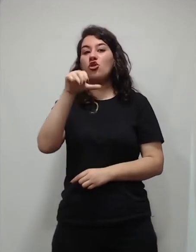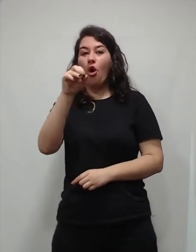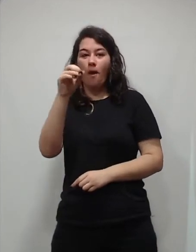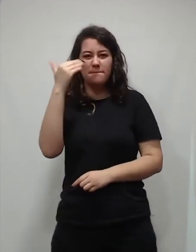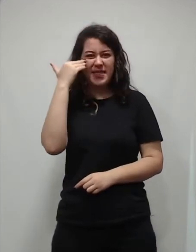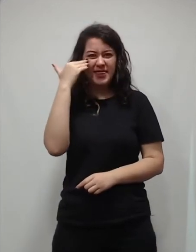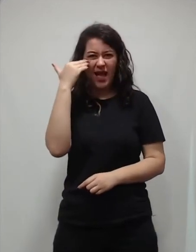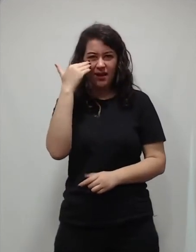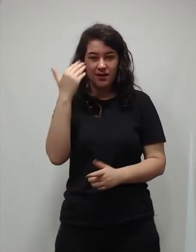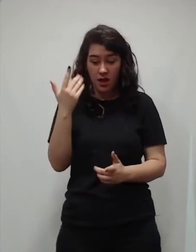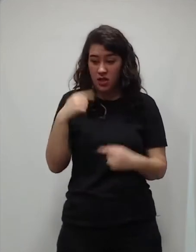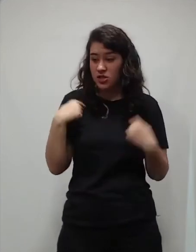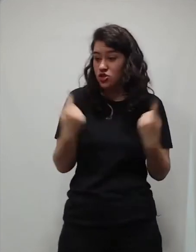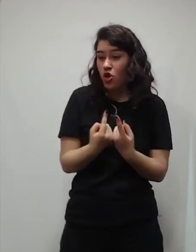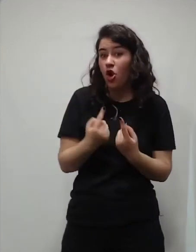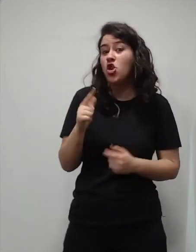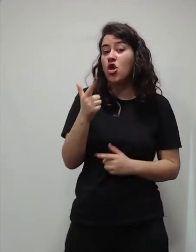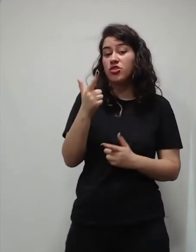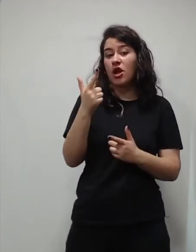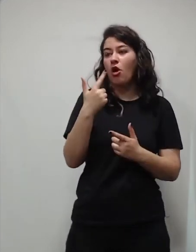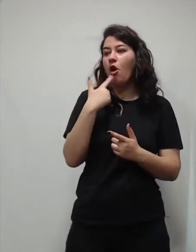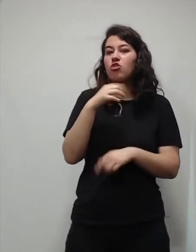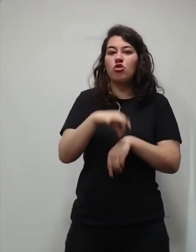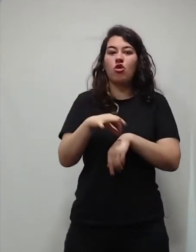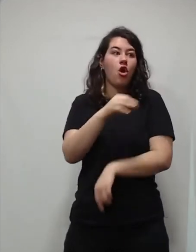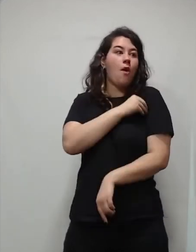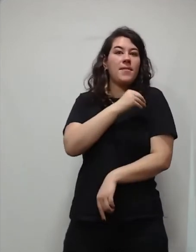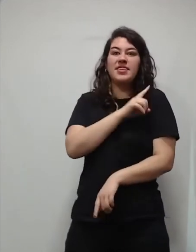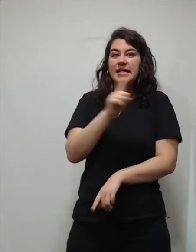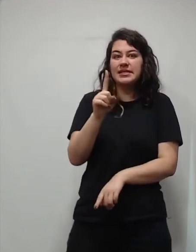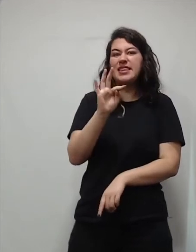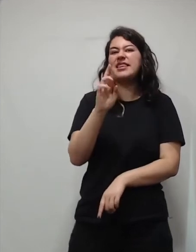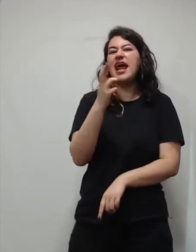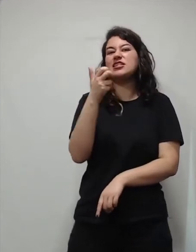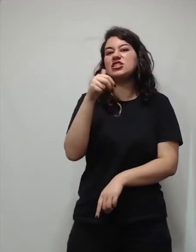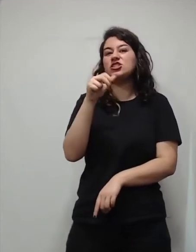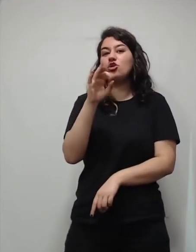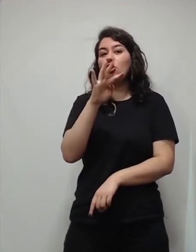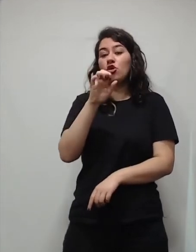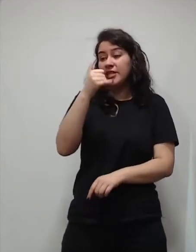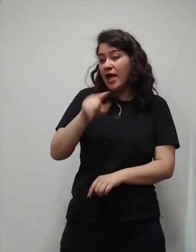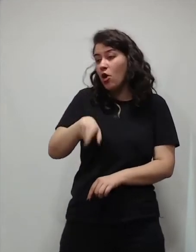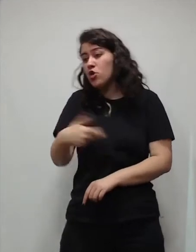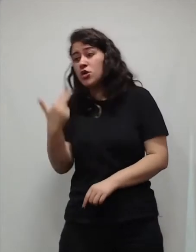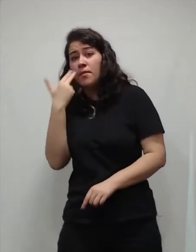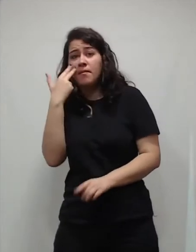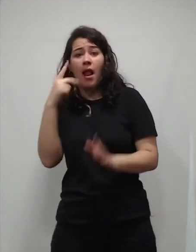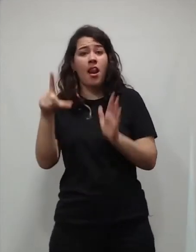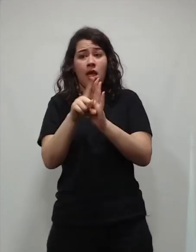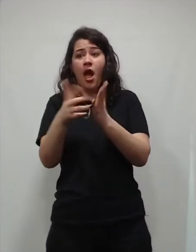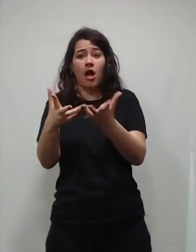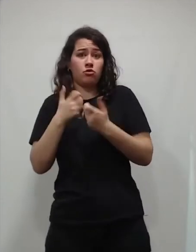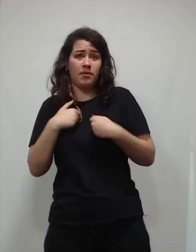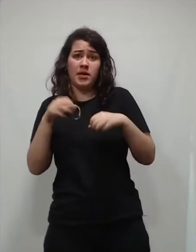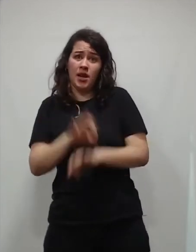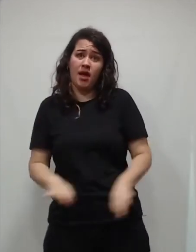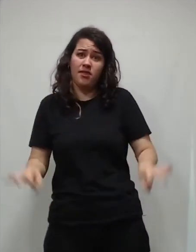no tenga un trastorno mental, no me voy a regir por esa ley.